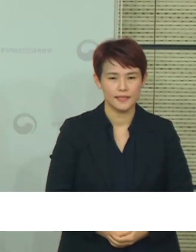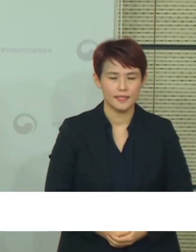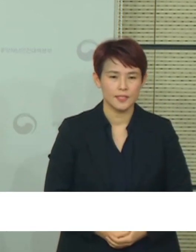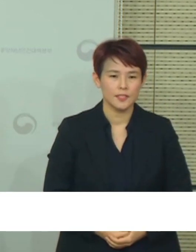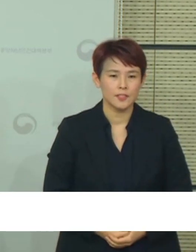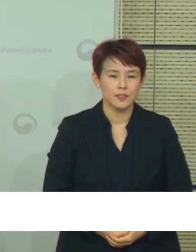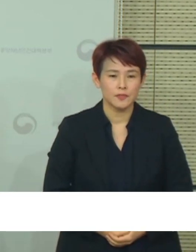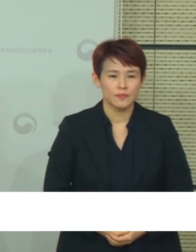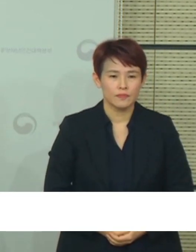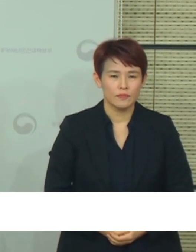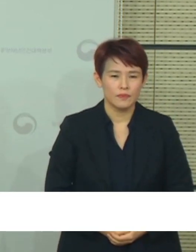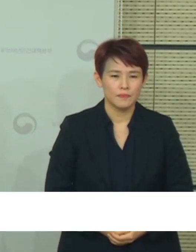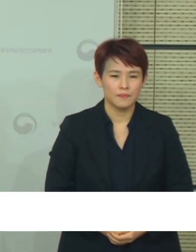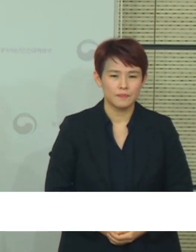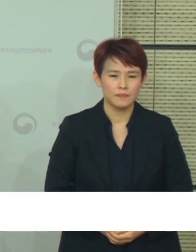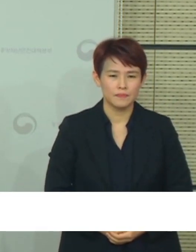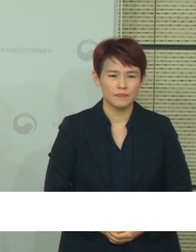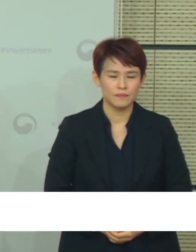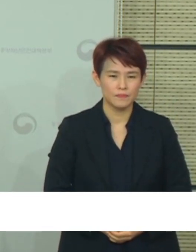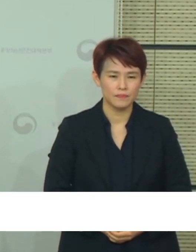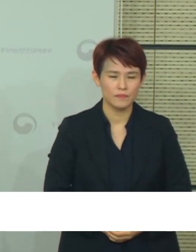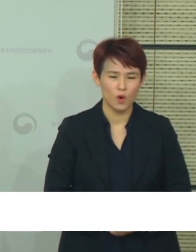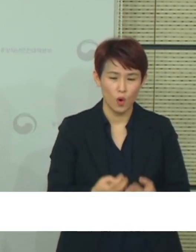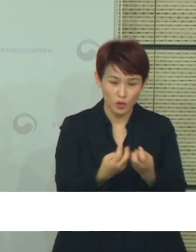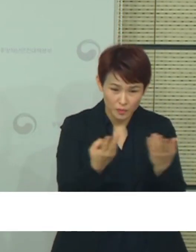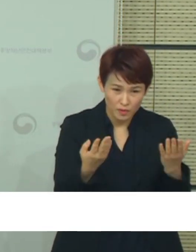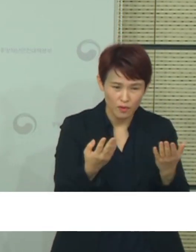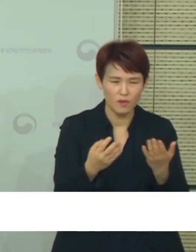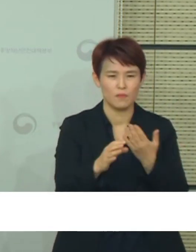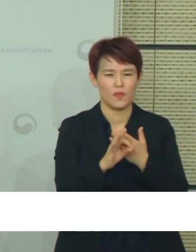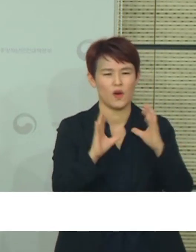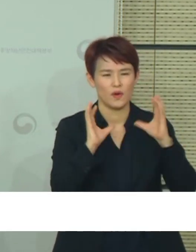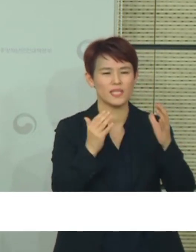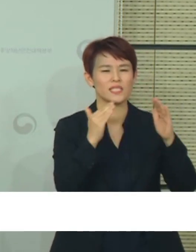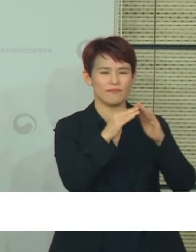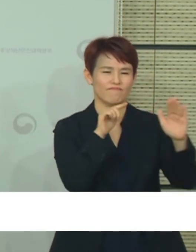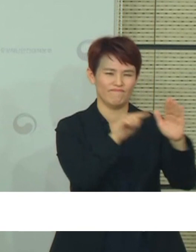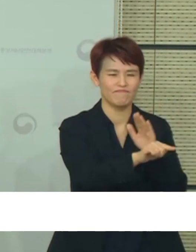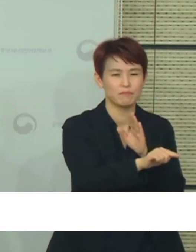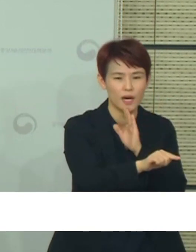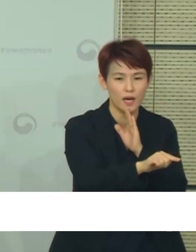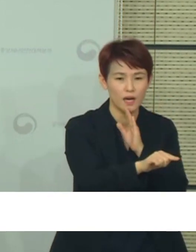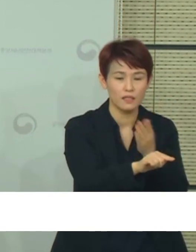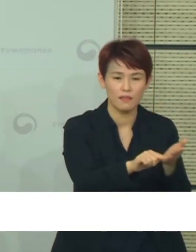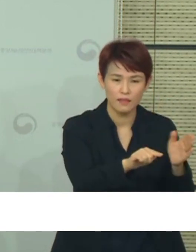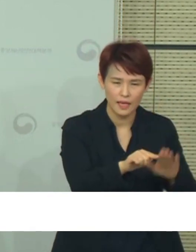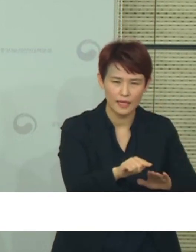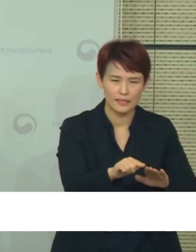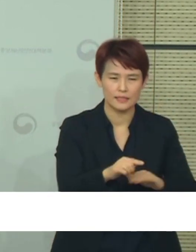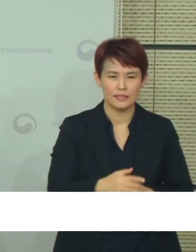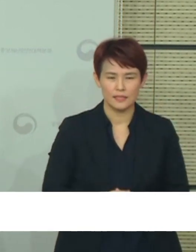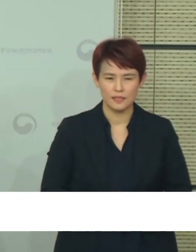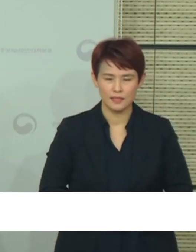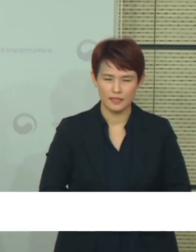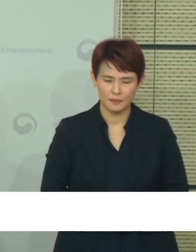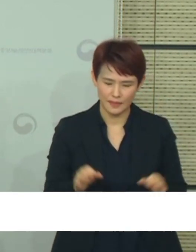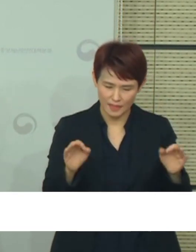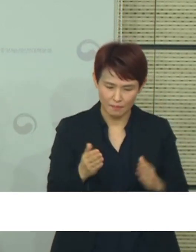그래서 불가피한 경우는 이용하실 수 있도록 보장을 하면서 다만 그